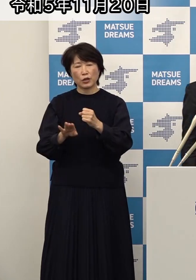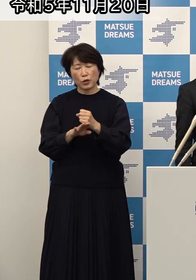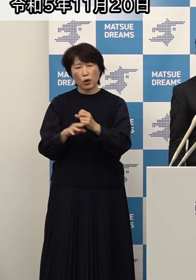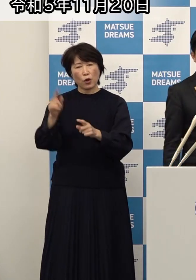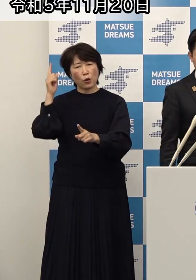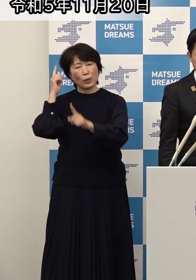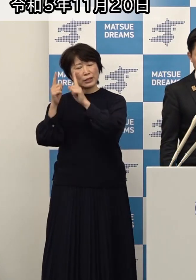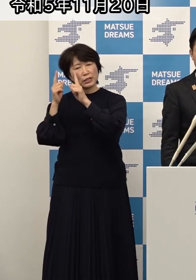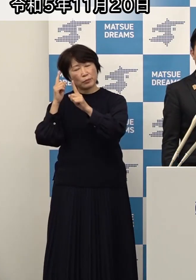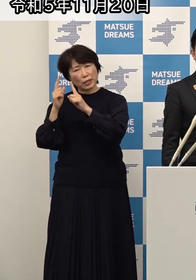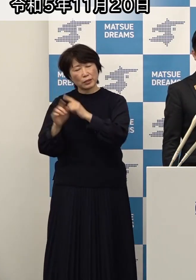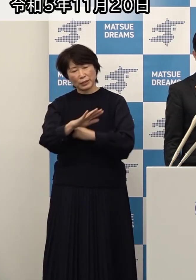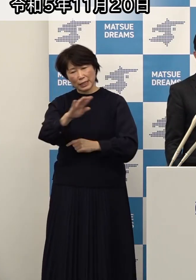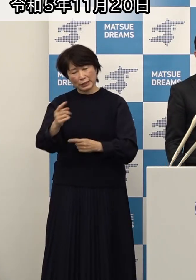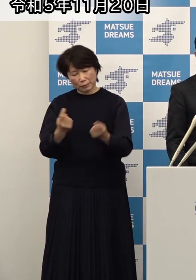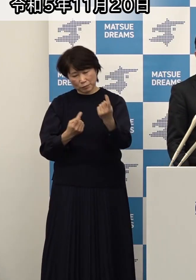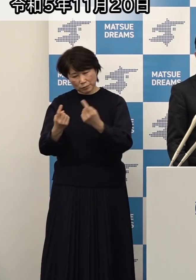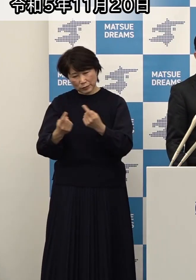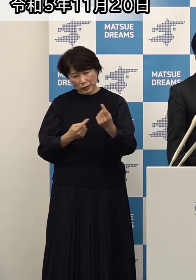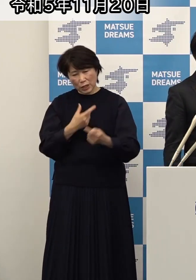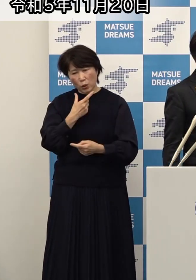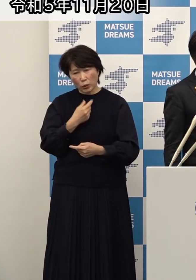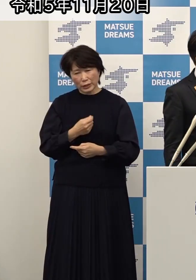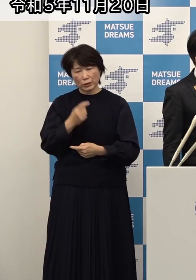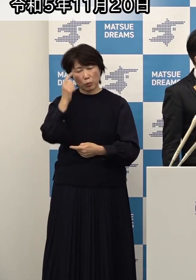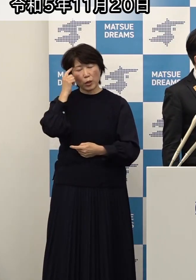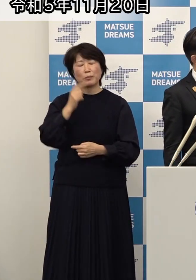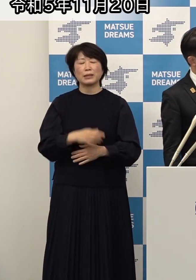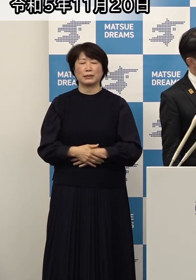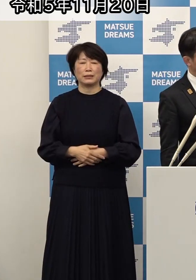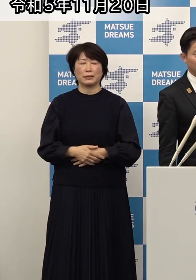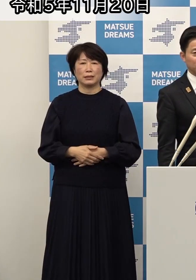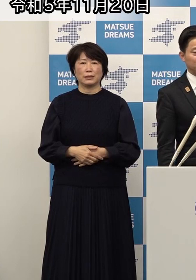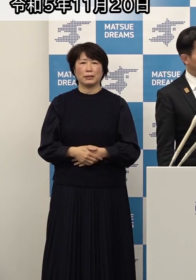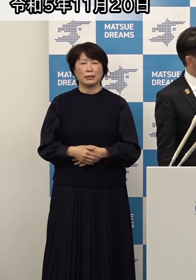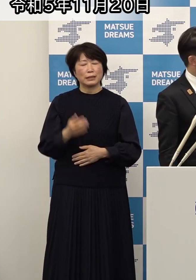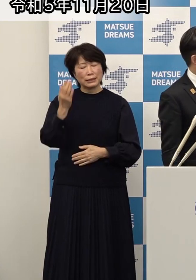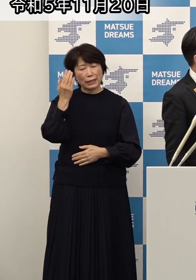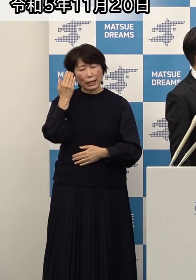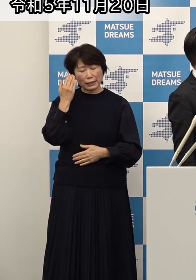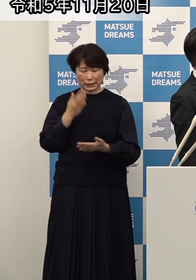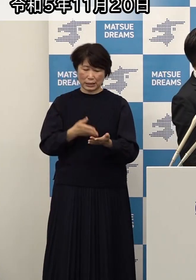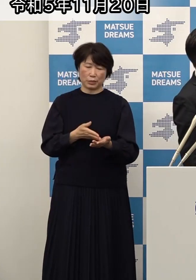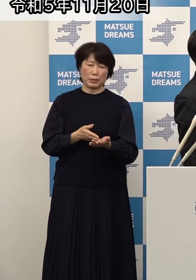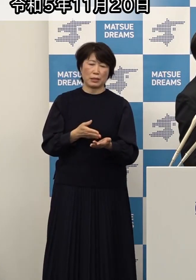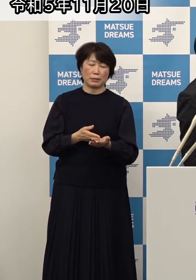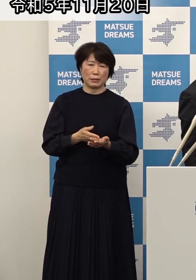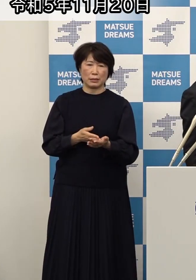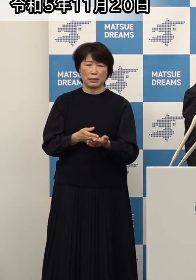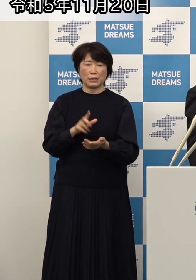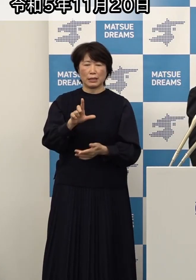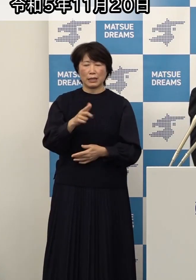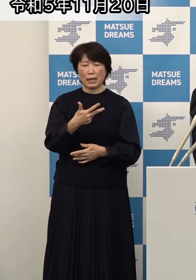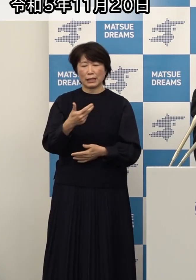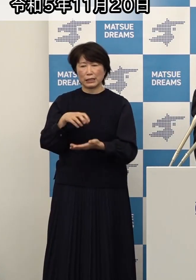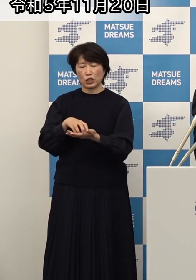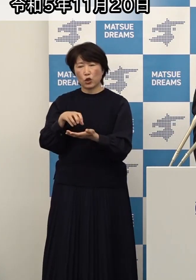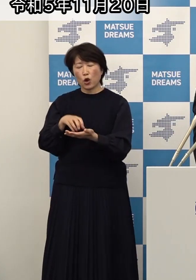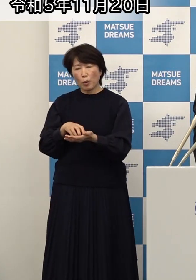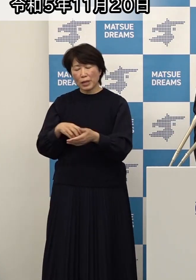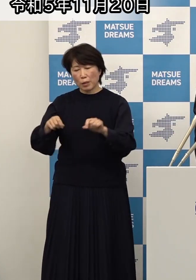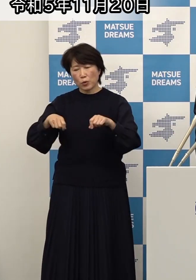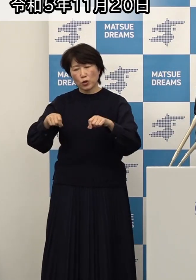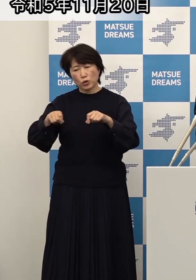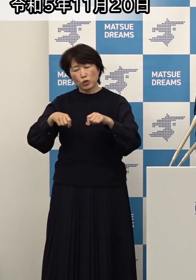ただければと思います。よろしくお願いします。そして先ほど少し申し上げておりましたレジゴミ袋のデザインが決定